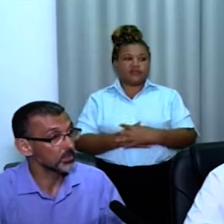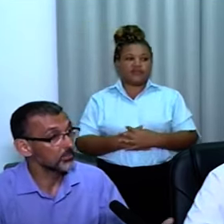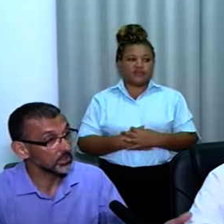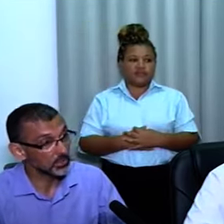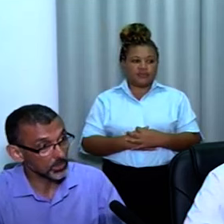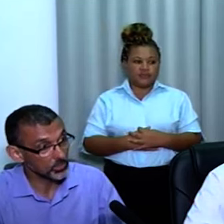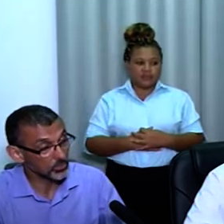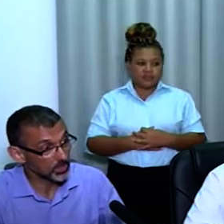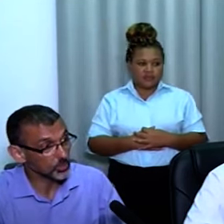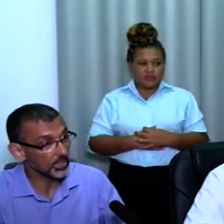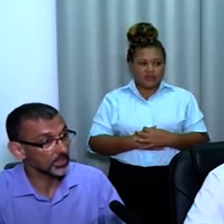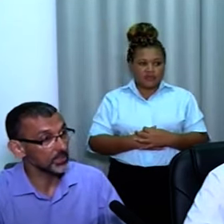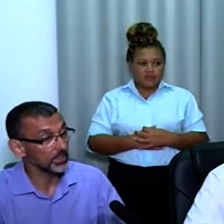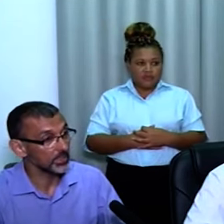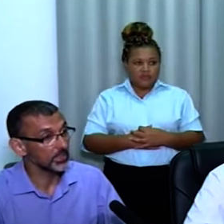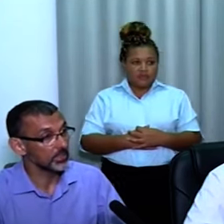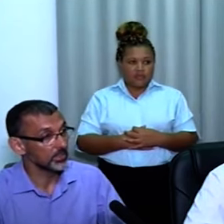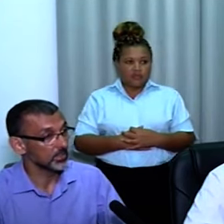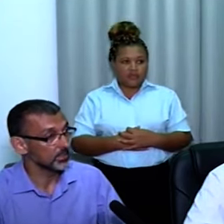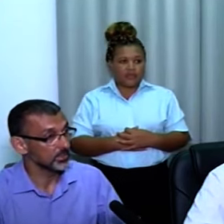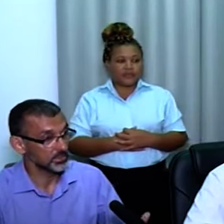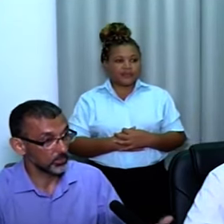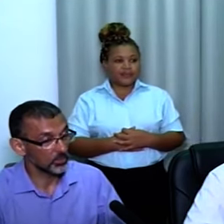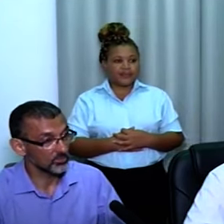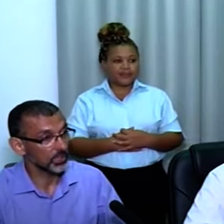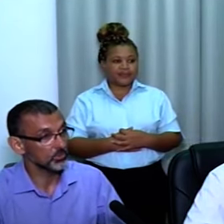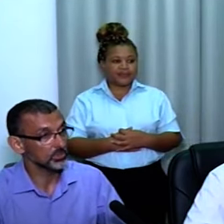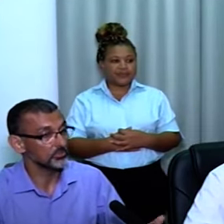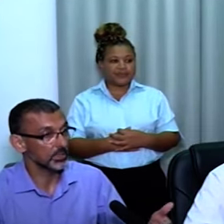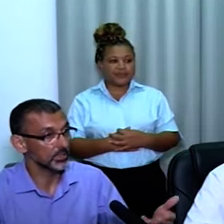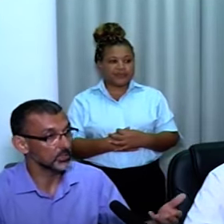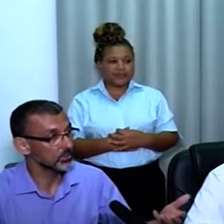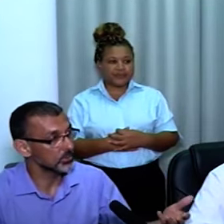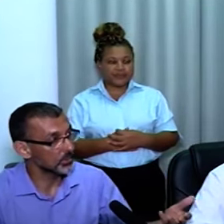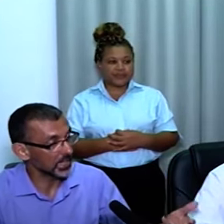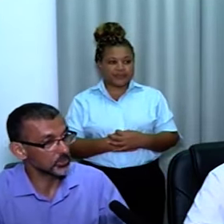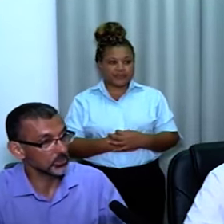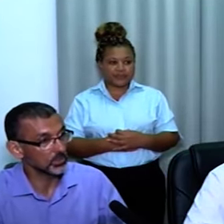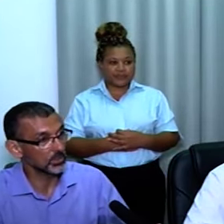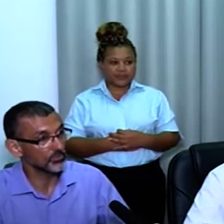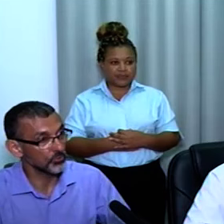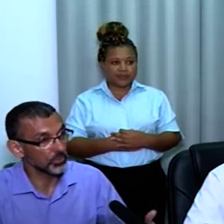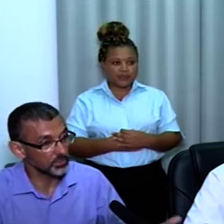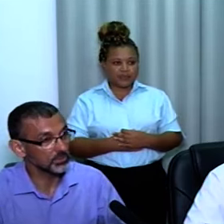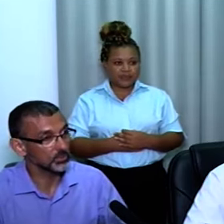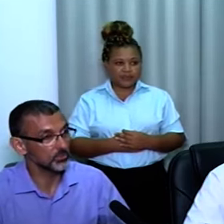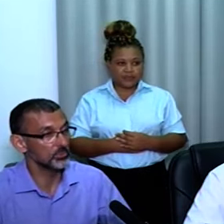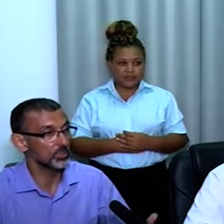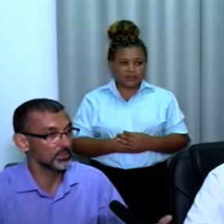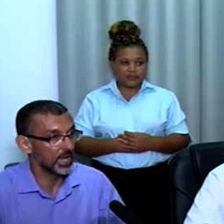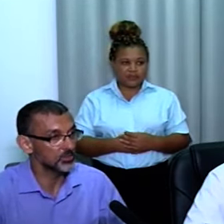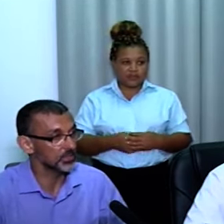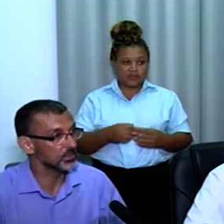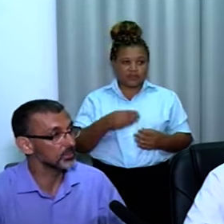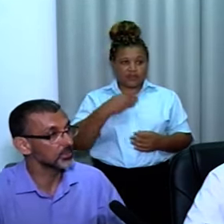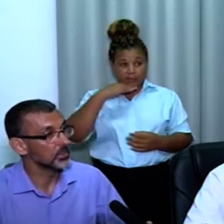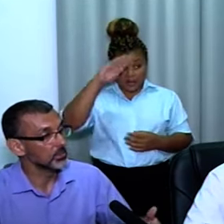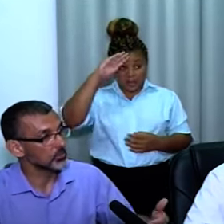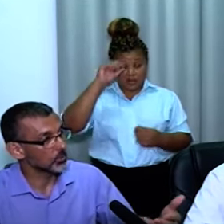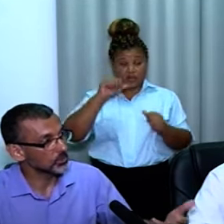traitement. Le traitement que vous avez besoin est supporté. Par exemple, pareil, ou remplace d'autres fluides, si vous êtes